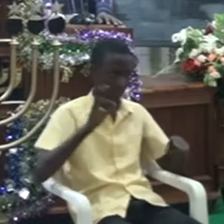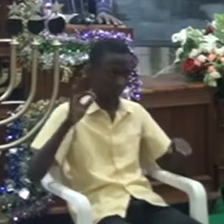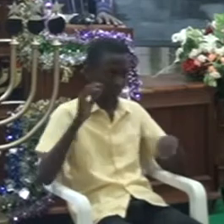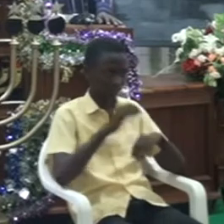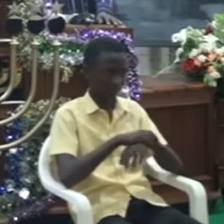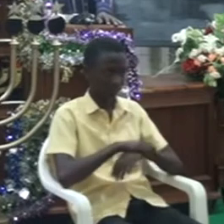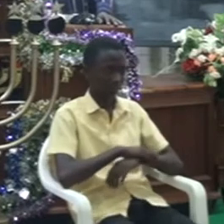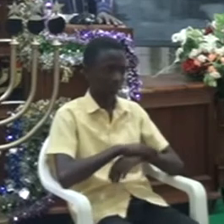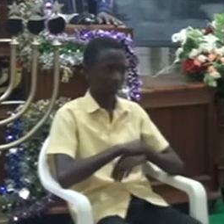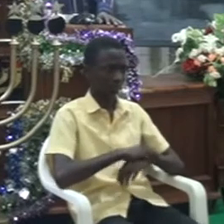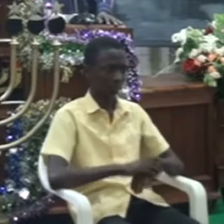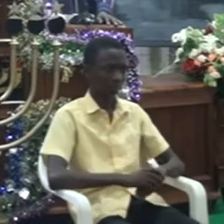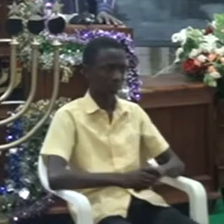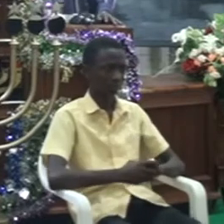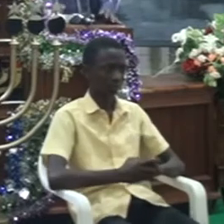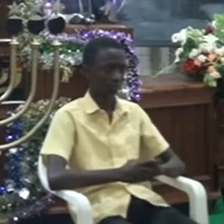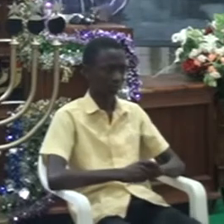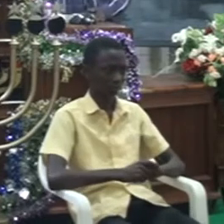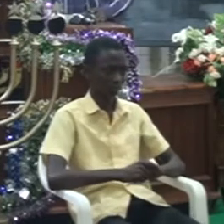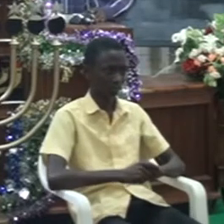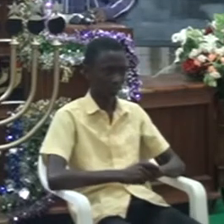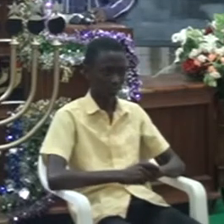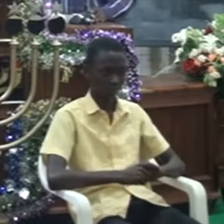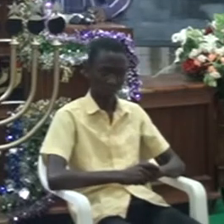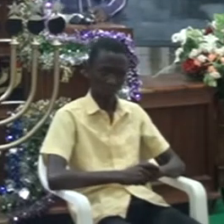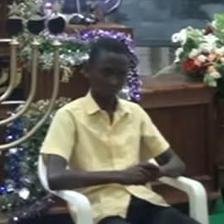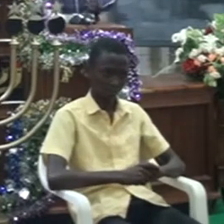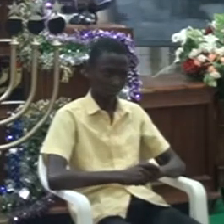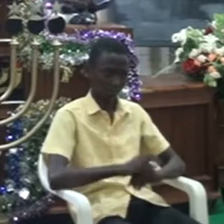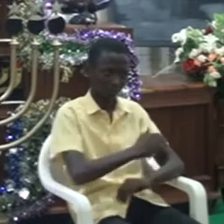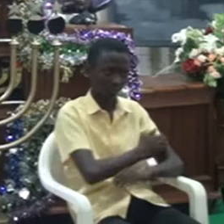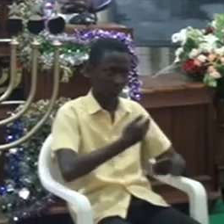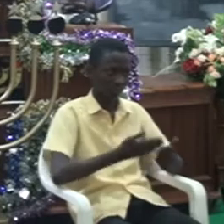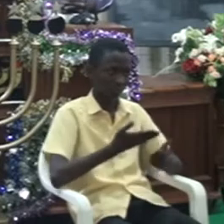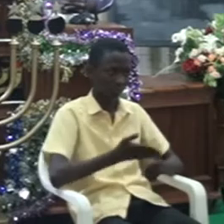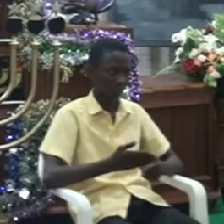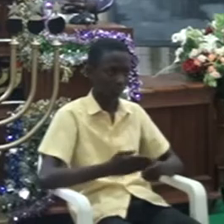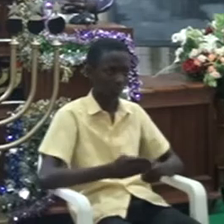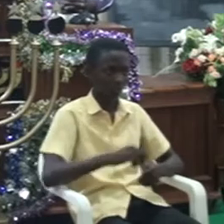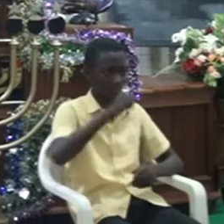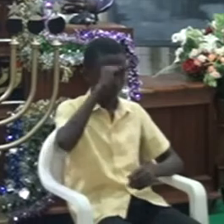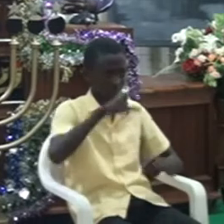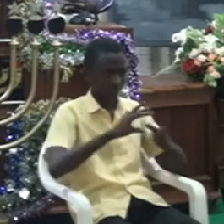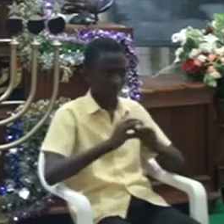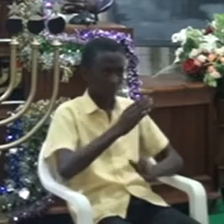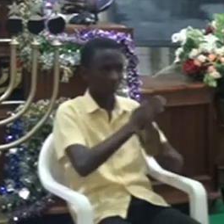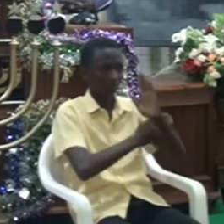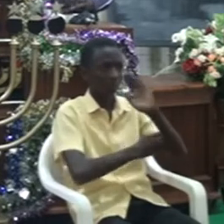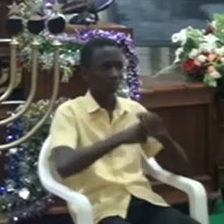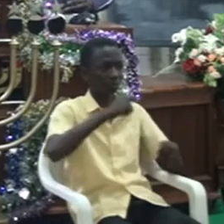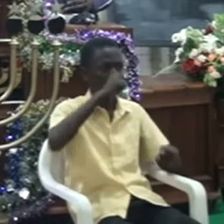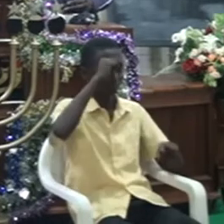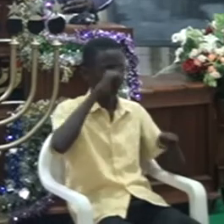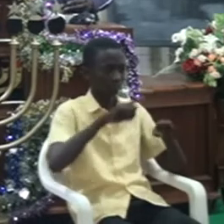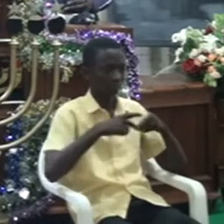roho na kukua mmoja katika roho. Et arrivé ici, l'homme de Dieu, frère Kaloba, parlait à